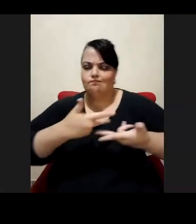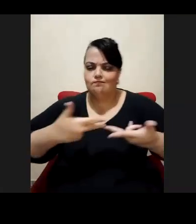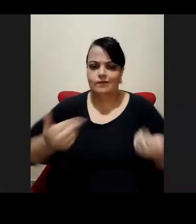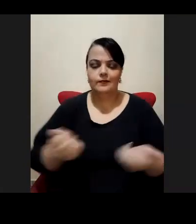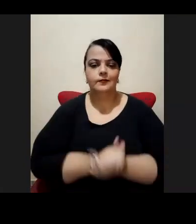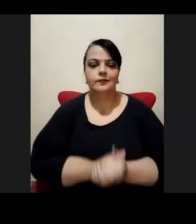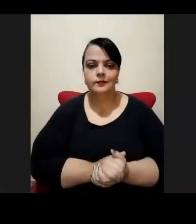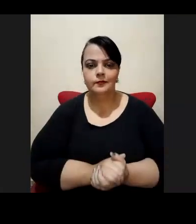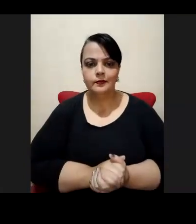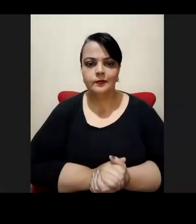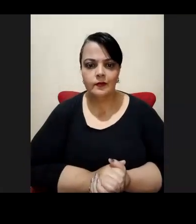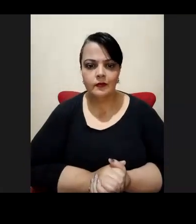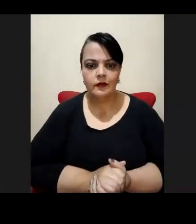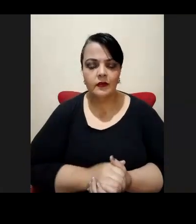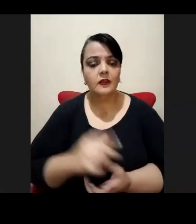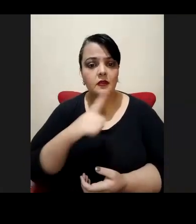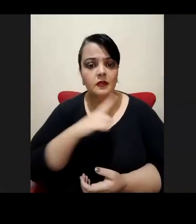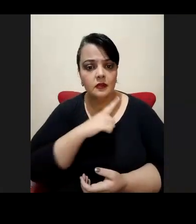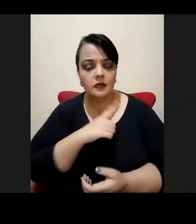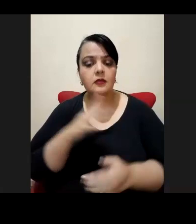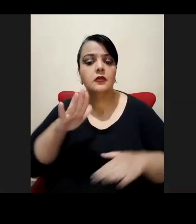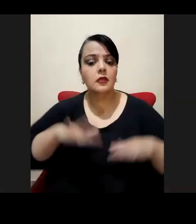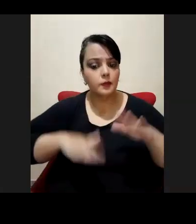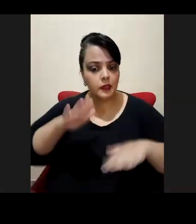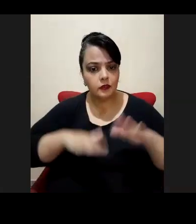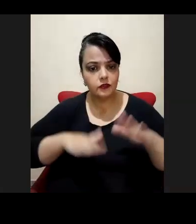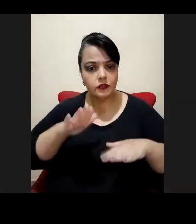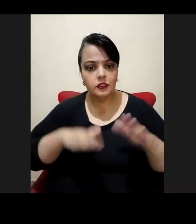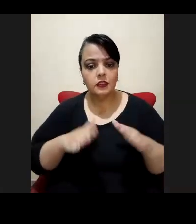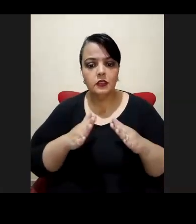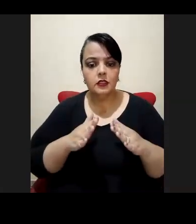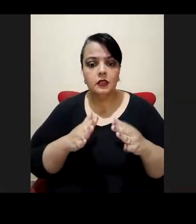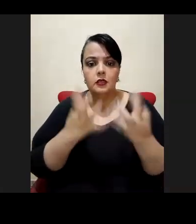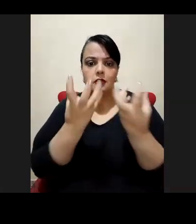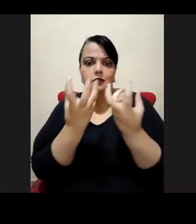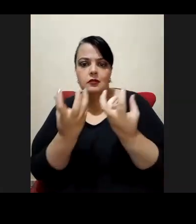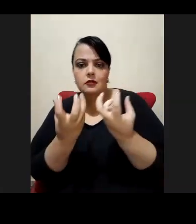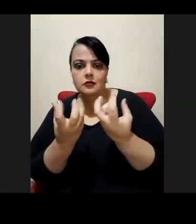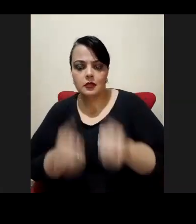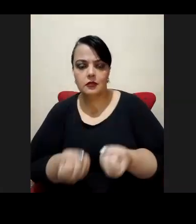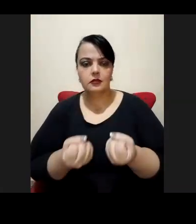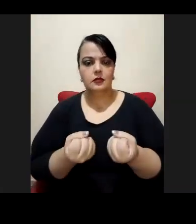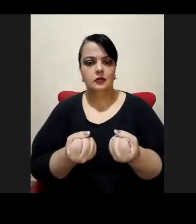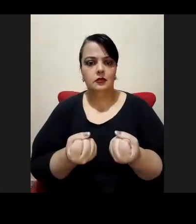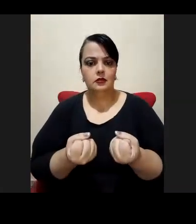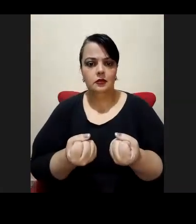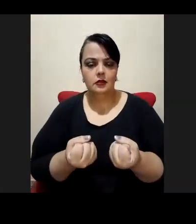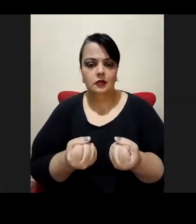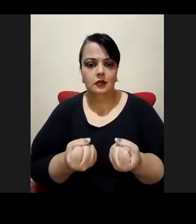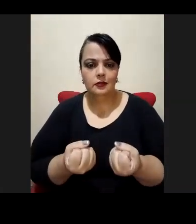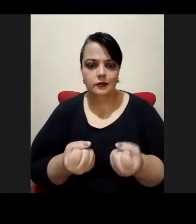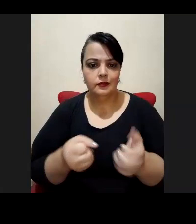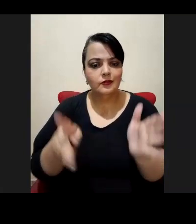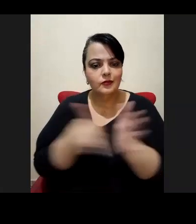até num risco para que eles sejam aceitos, aceitando, né,